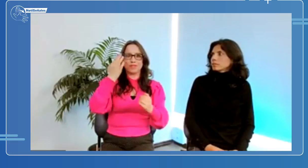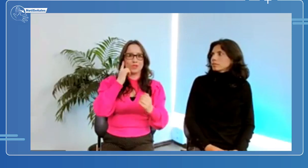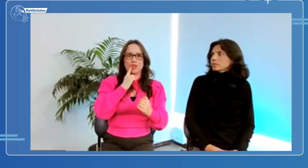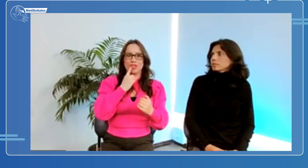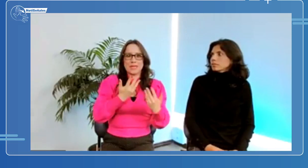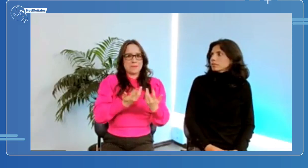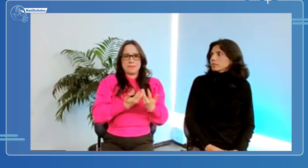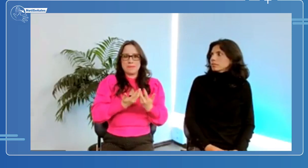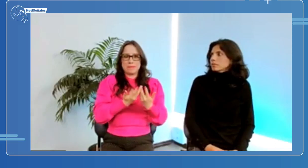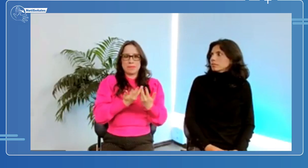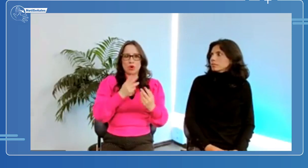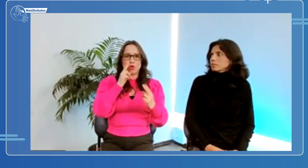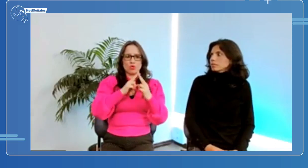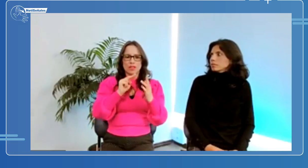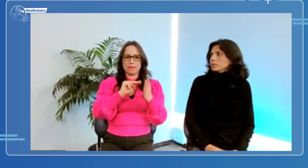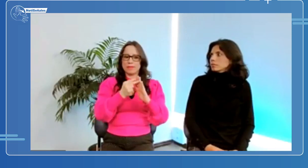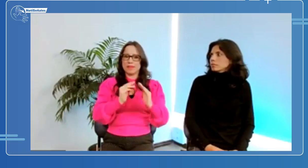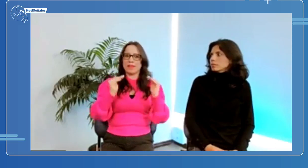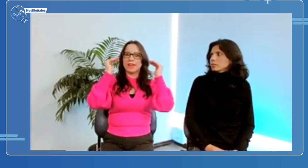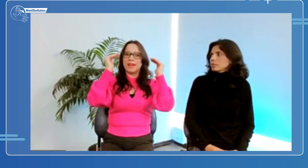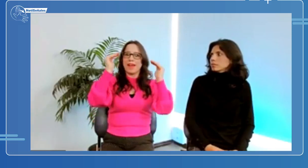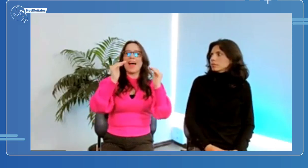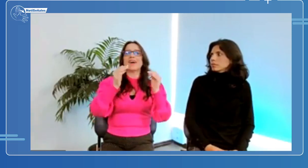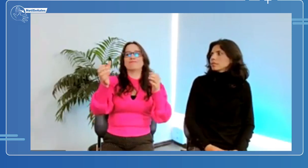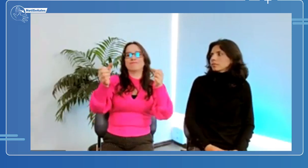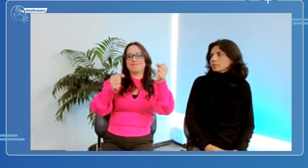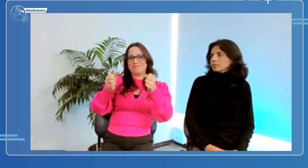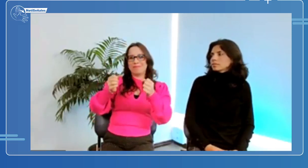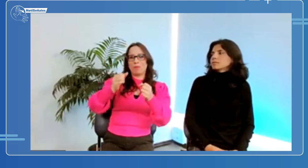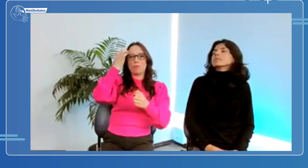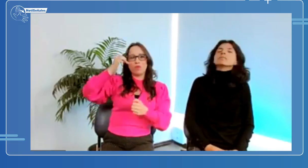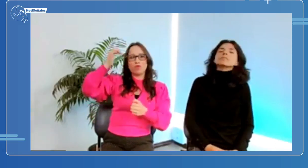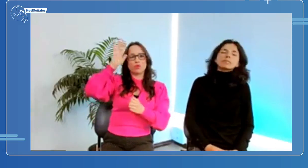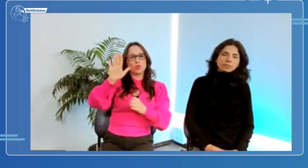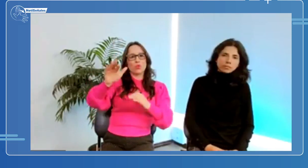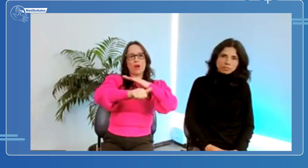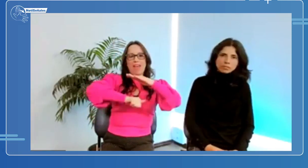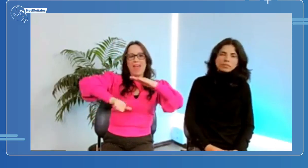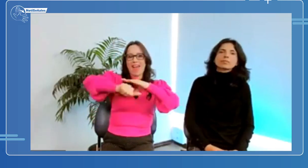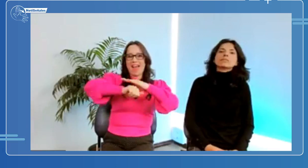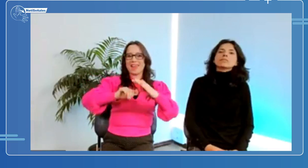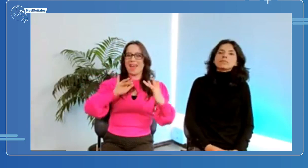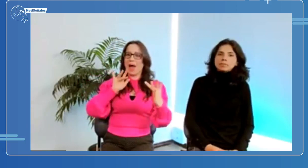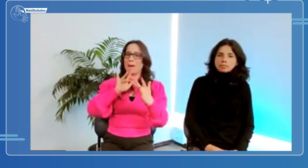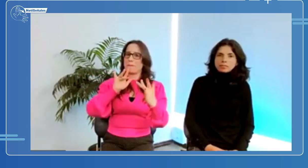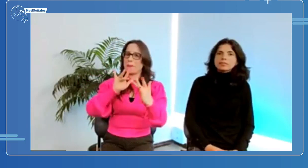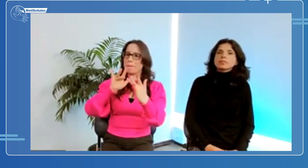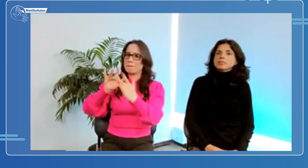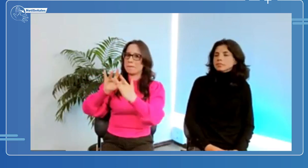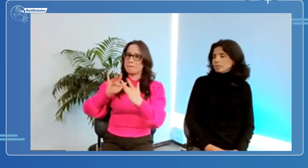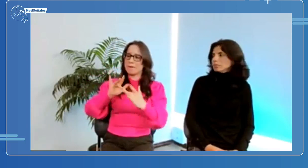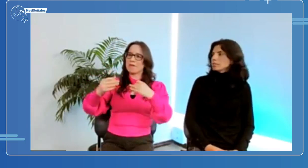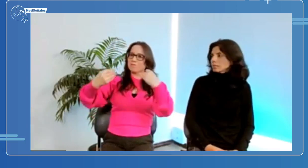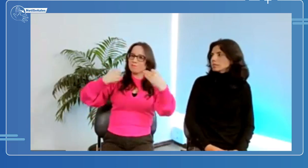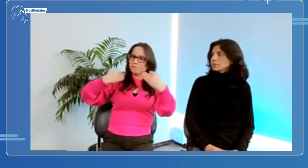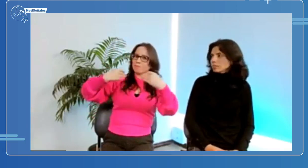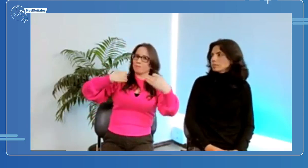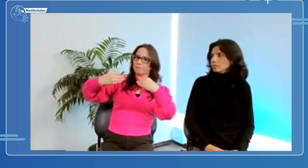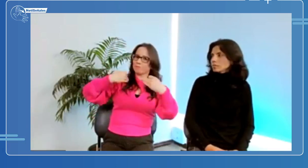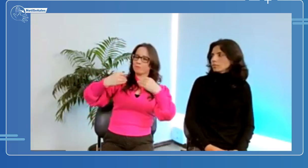elevamos palabras, vocabulario, conceptos que incluso mi compañera y yo desconocíamos. Empezamos a indagar con